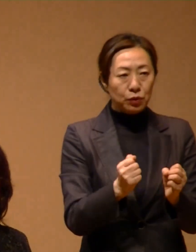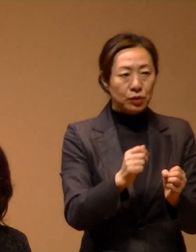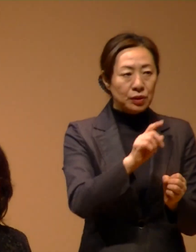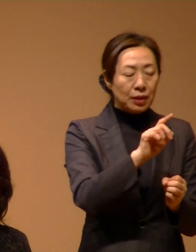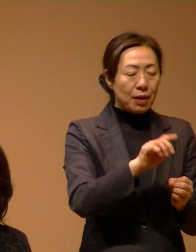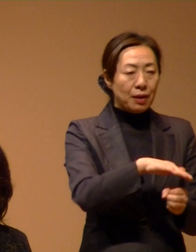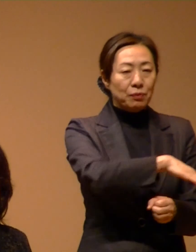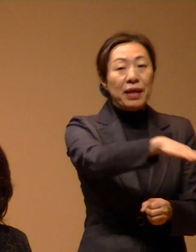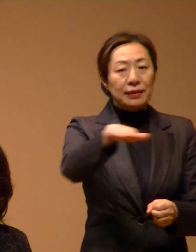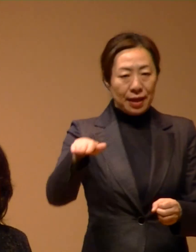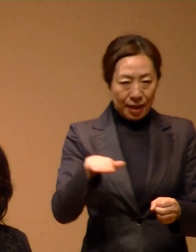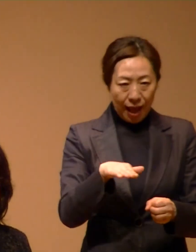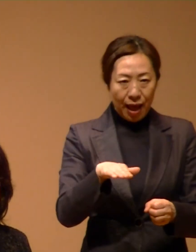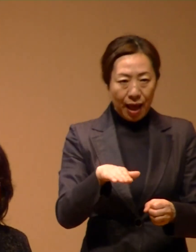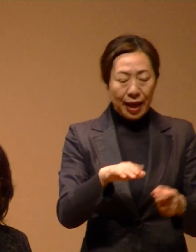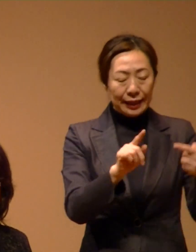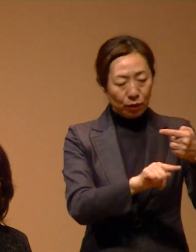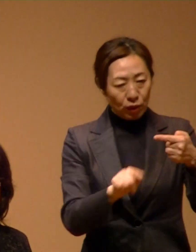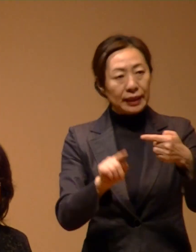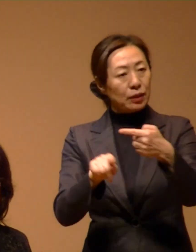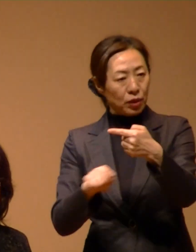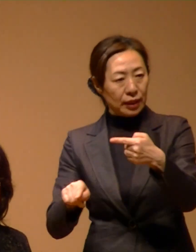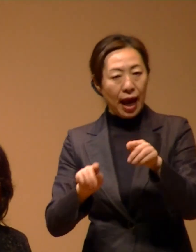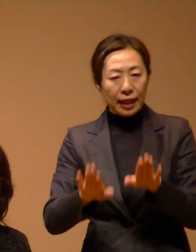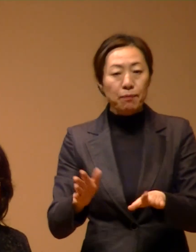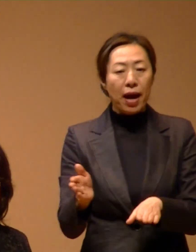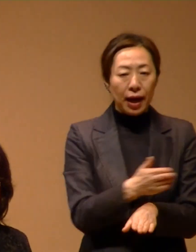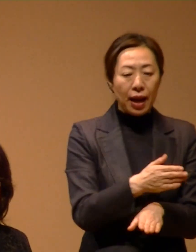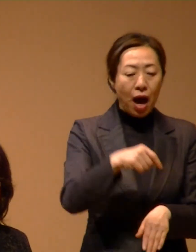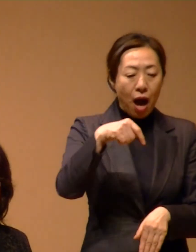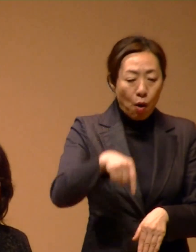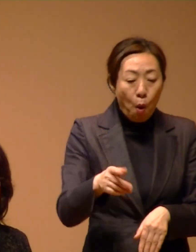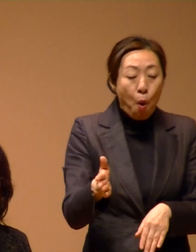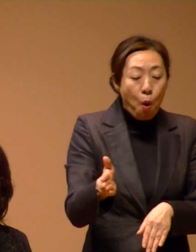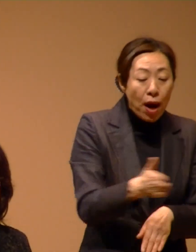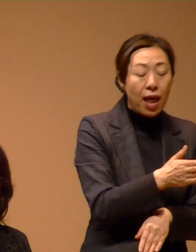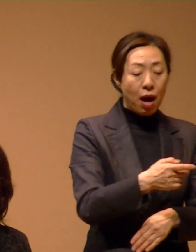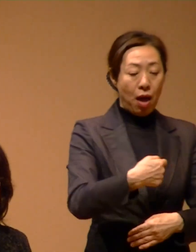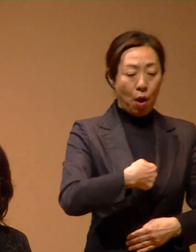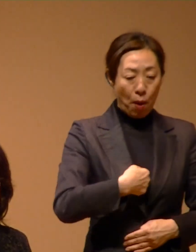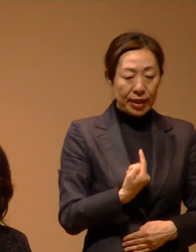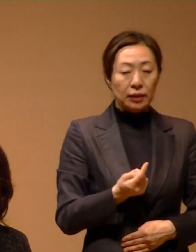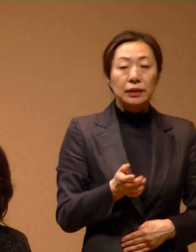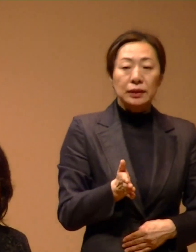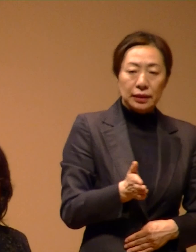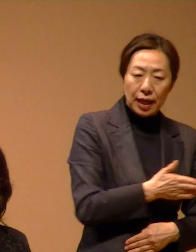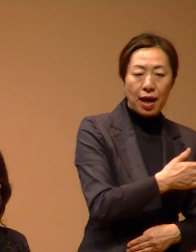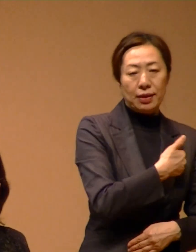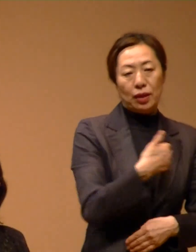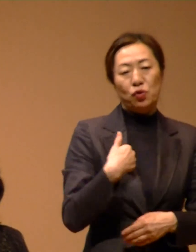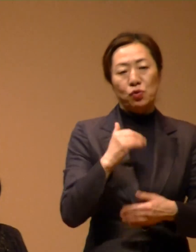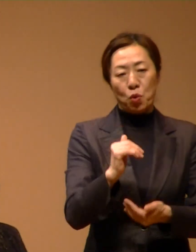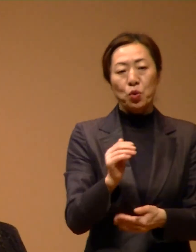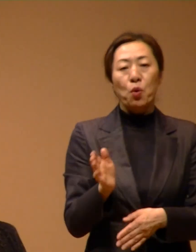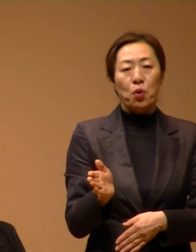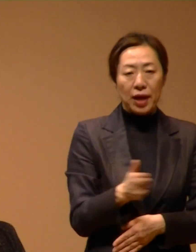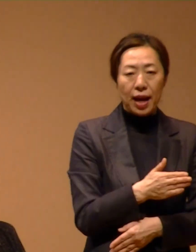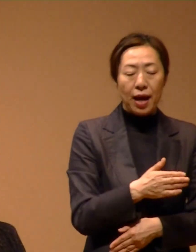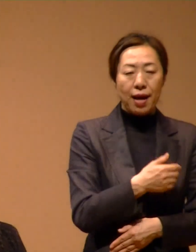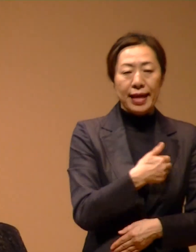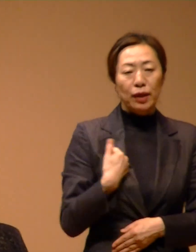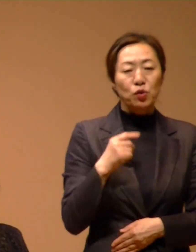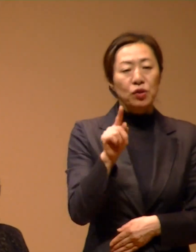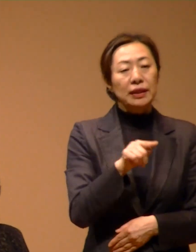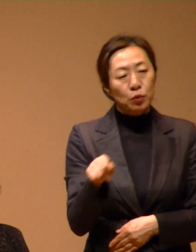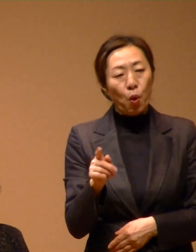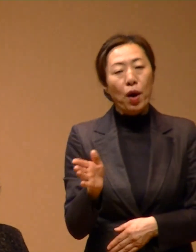が今から、ここから、私から、できることから、できる人